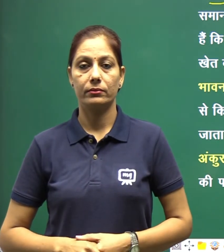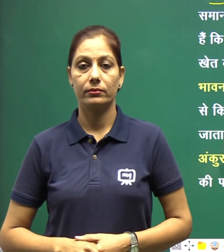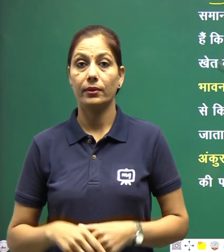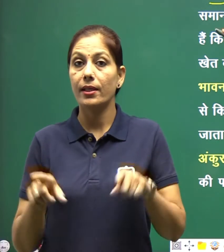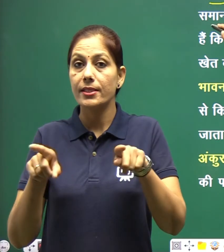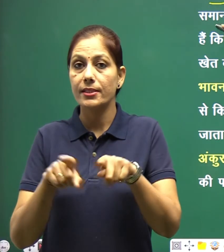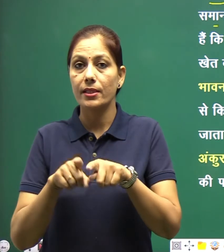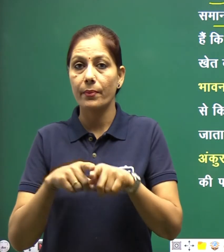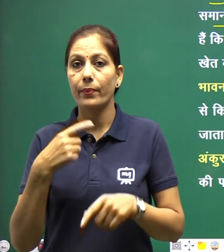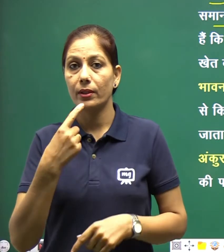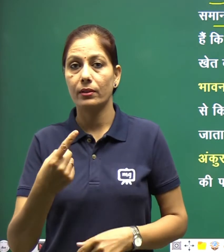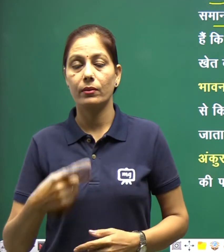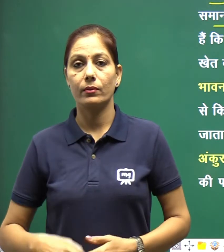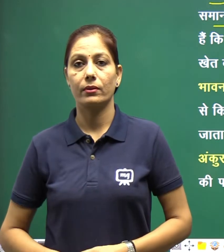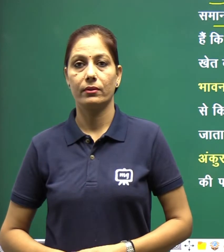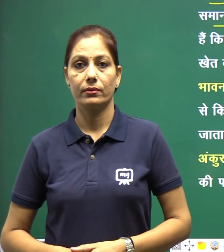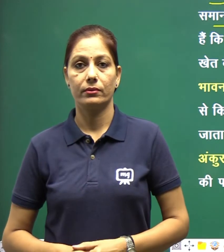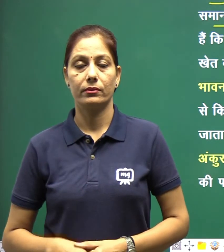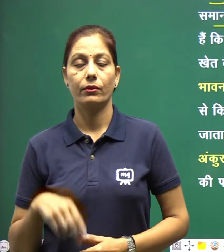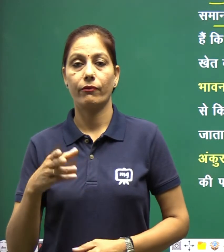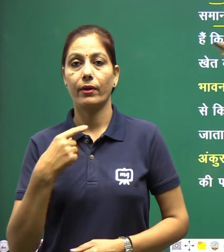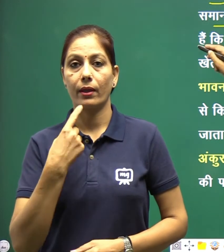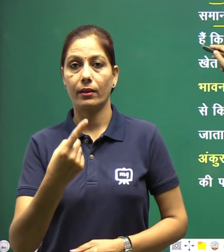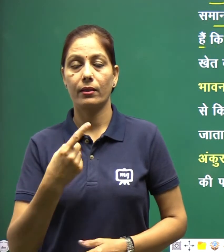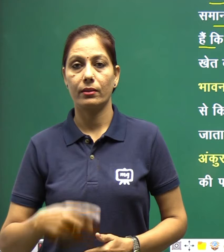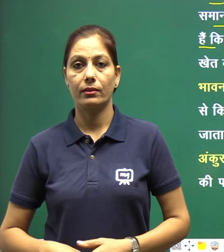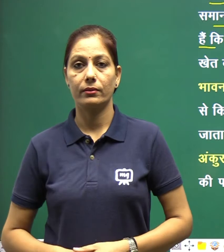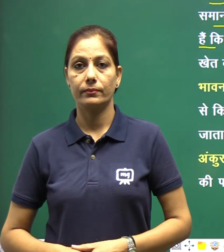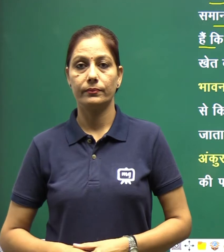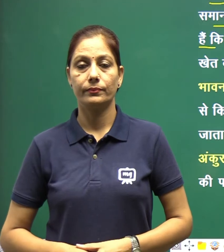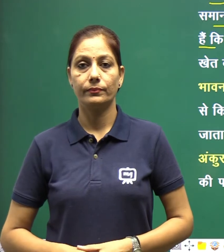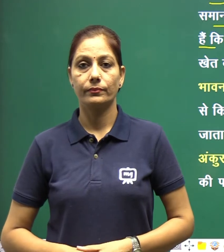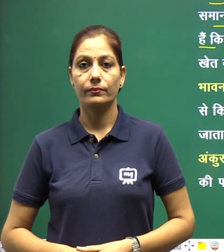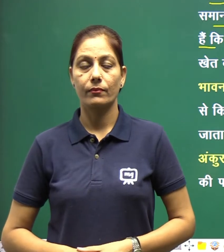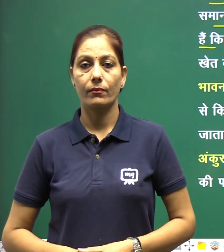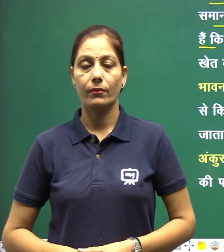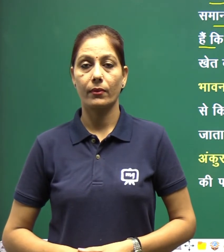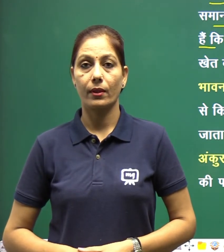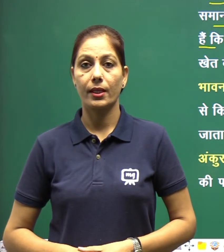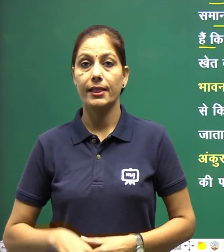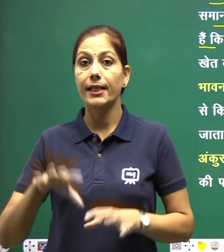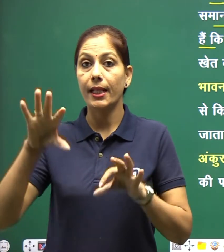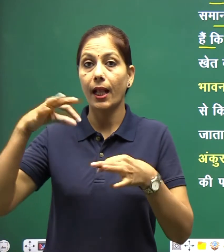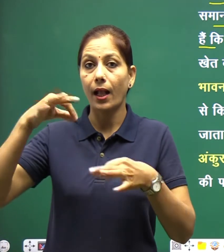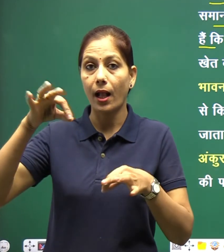समानता बताते हुए वे कहते हैं कि कागज का पन्ना